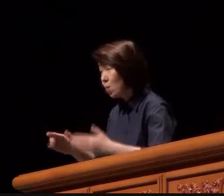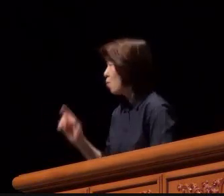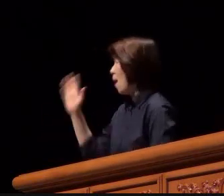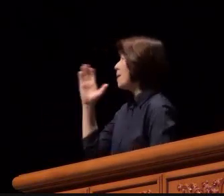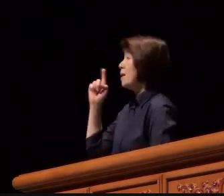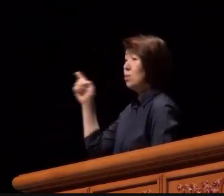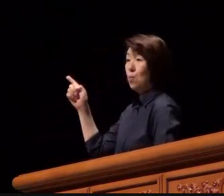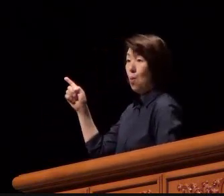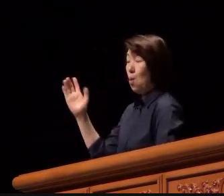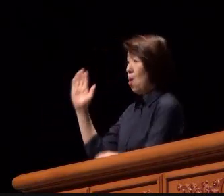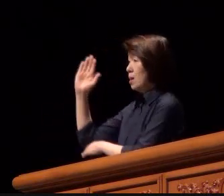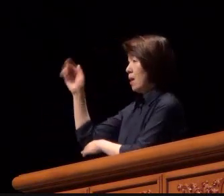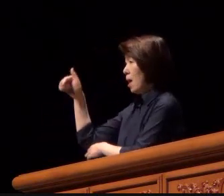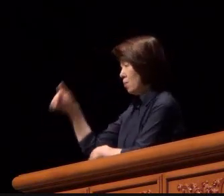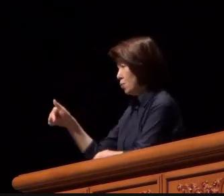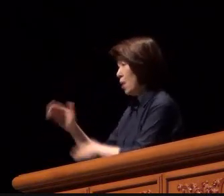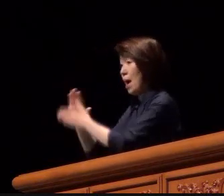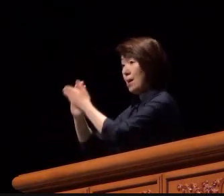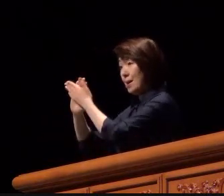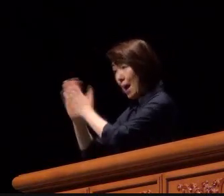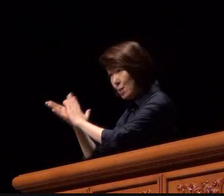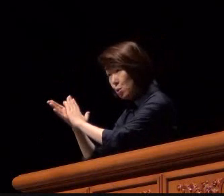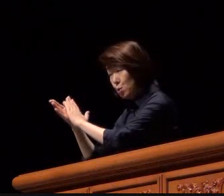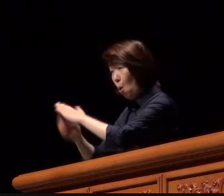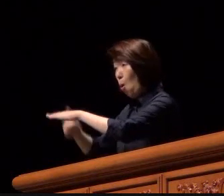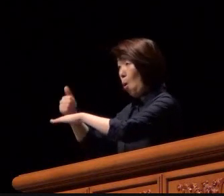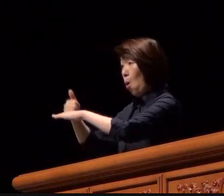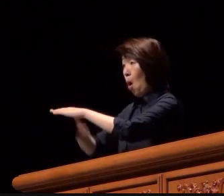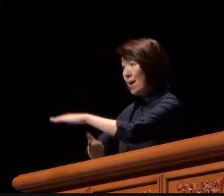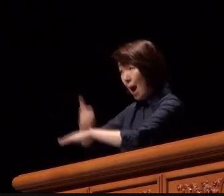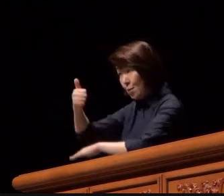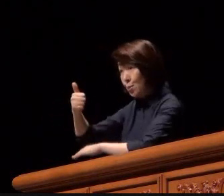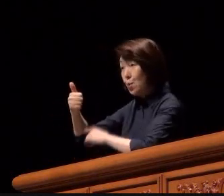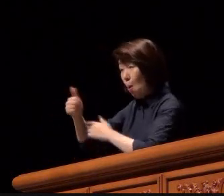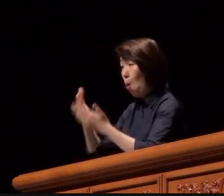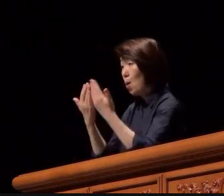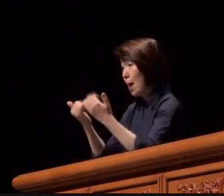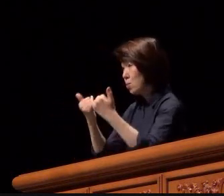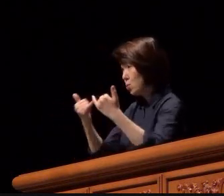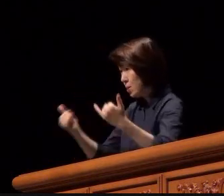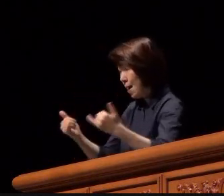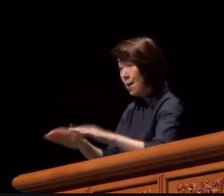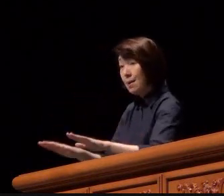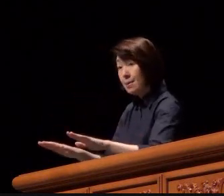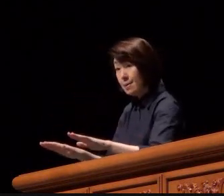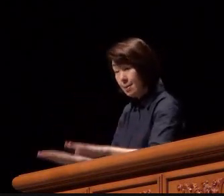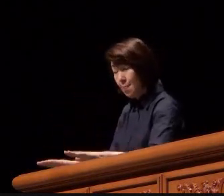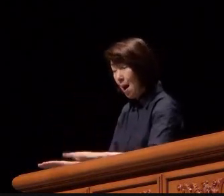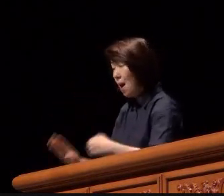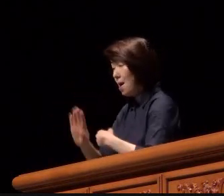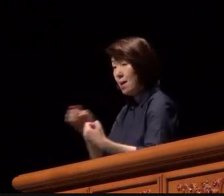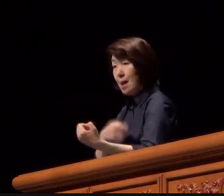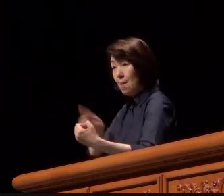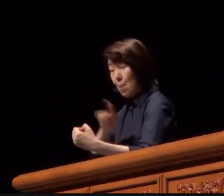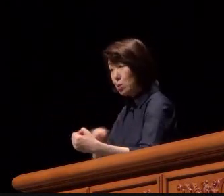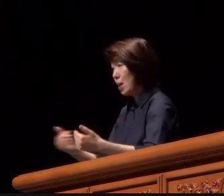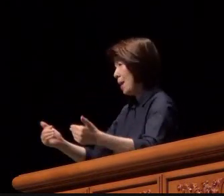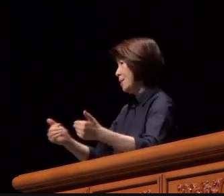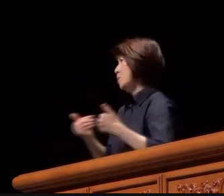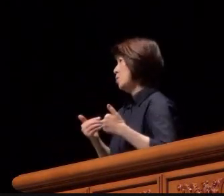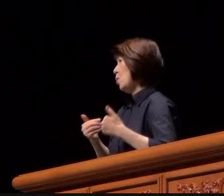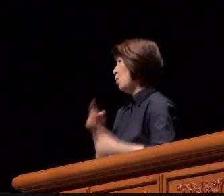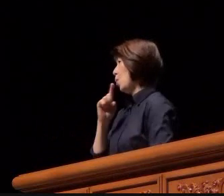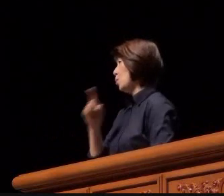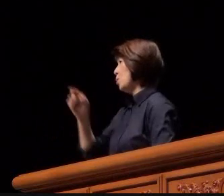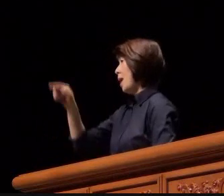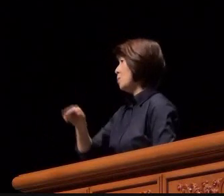府ね、それからその官庁、官僚が学者、その他その今あの原発は必要だ、それ